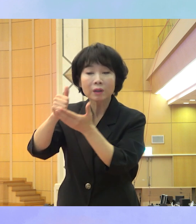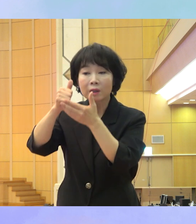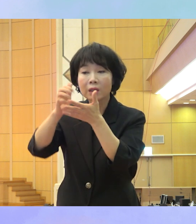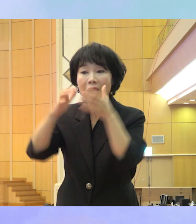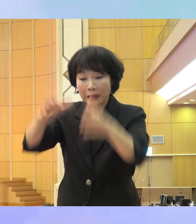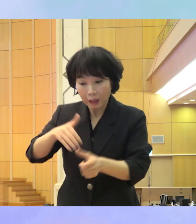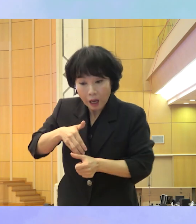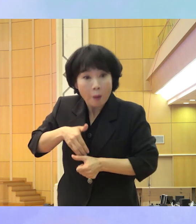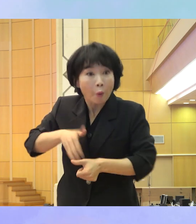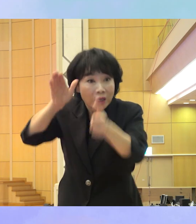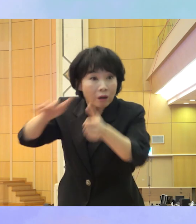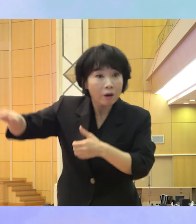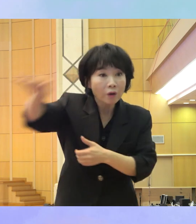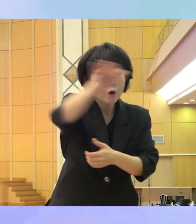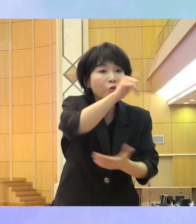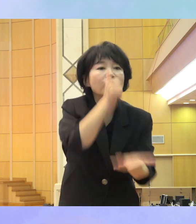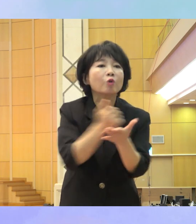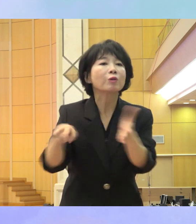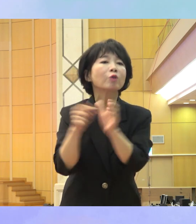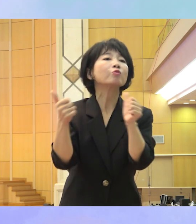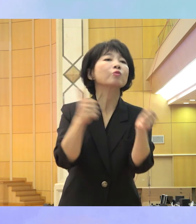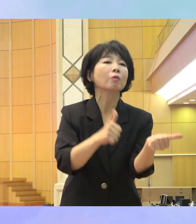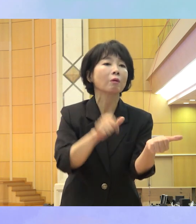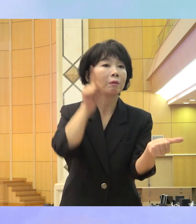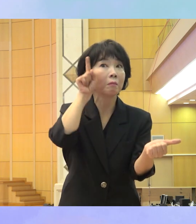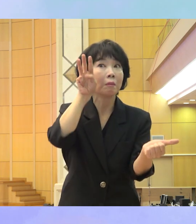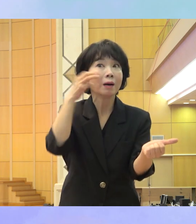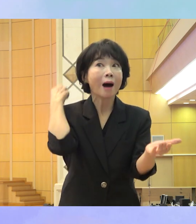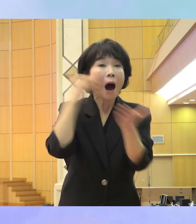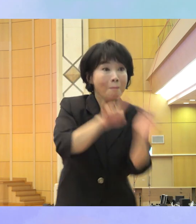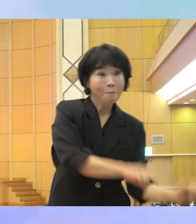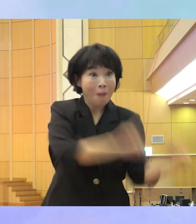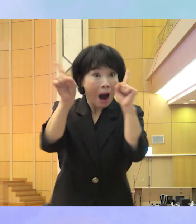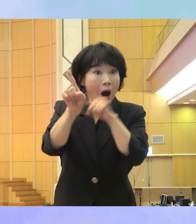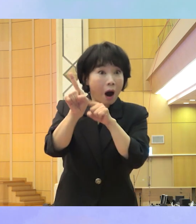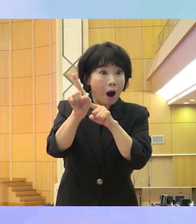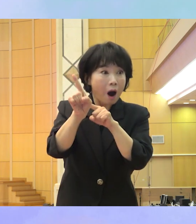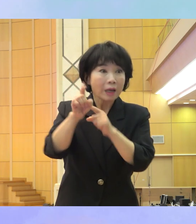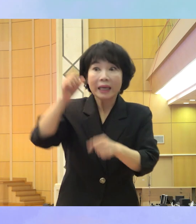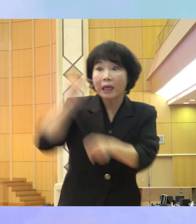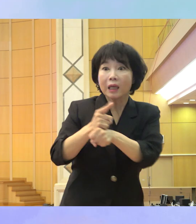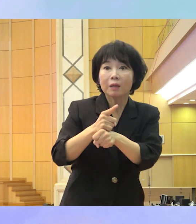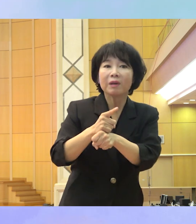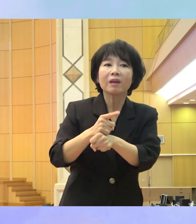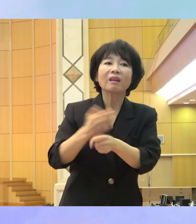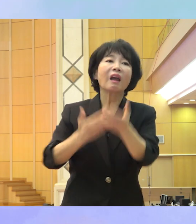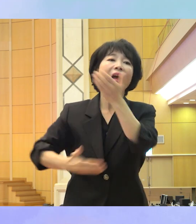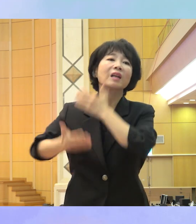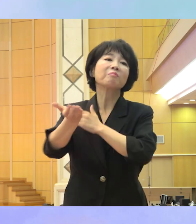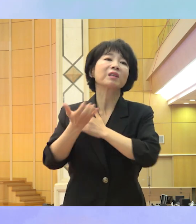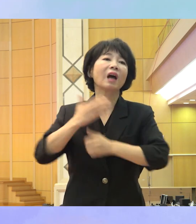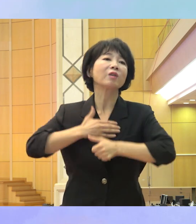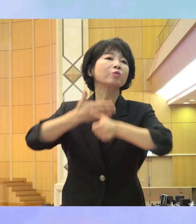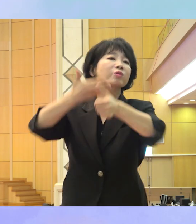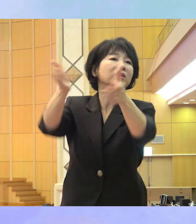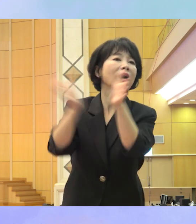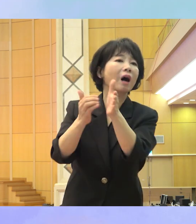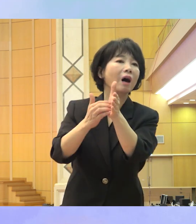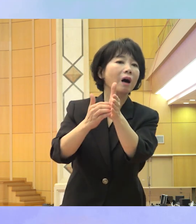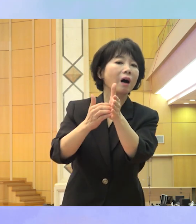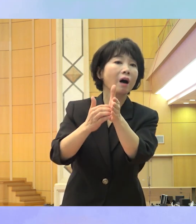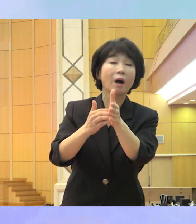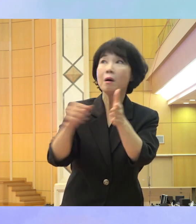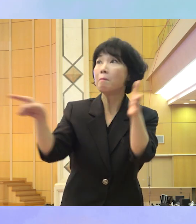보내서 우리를 위해서 죽었다가 3일 만에 살아날 것을 이미 예시해 주고 있고,